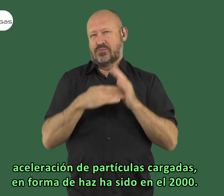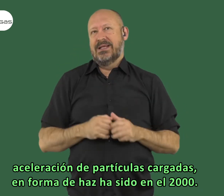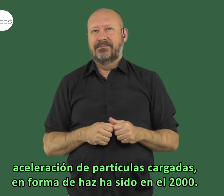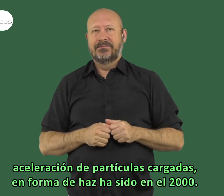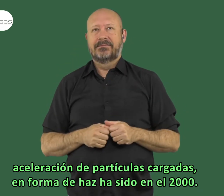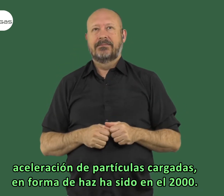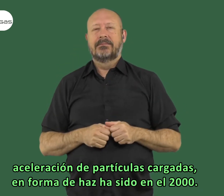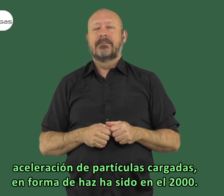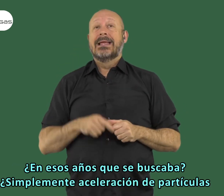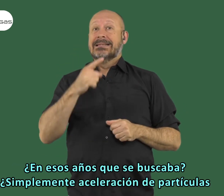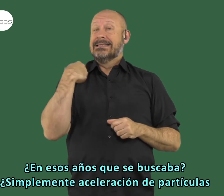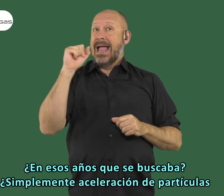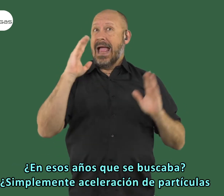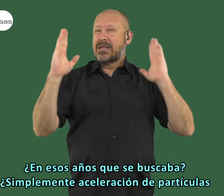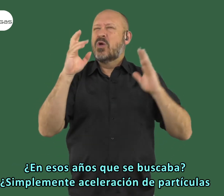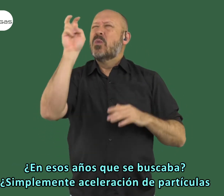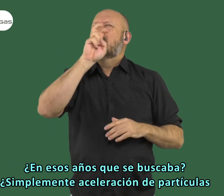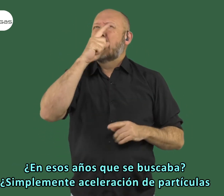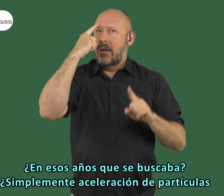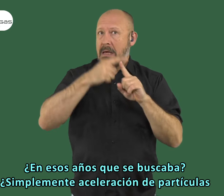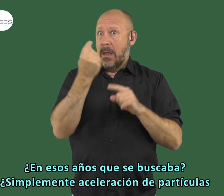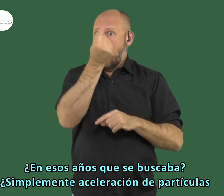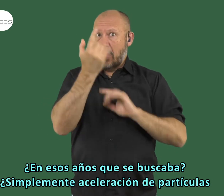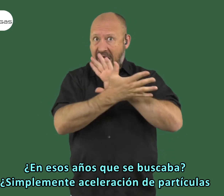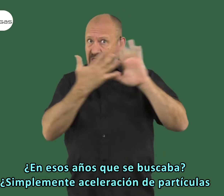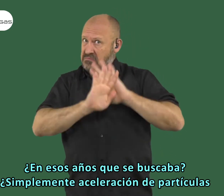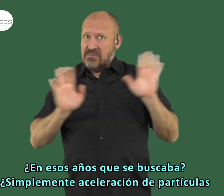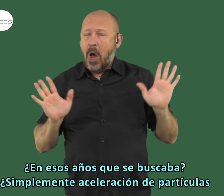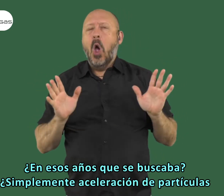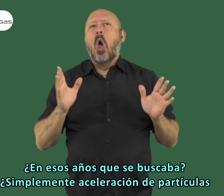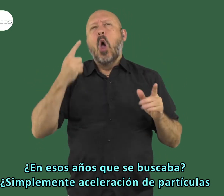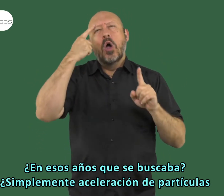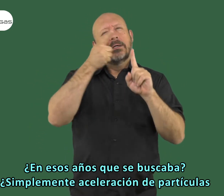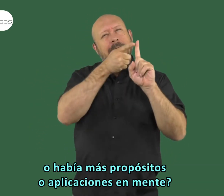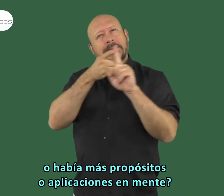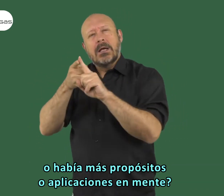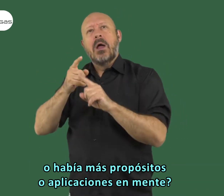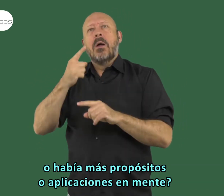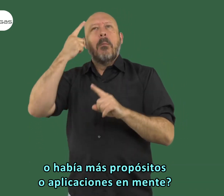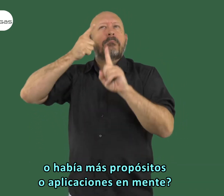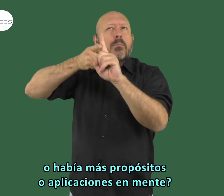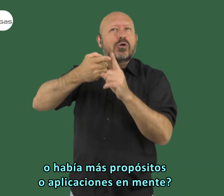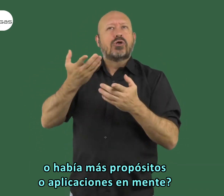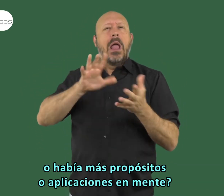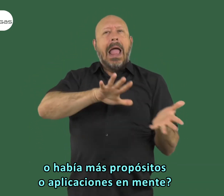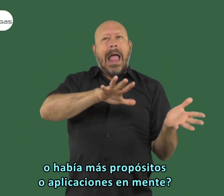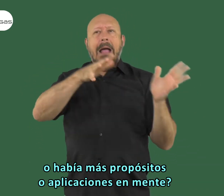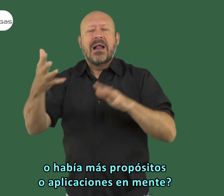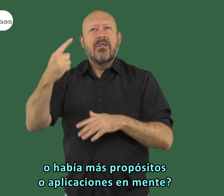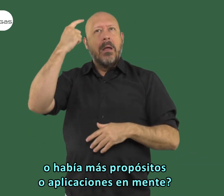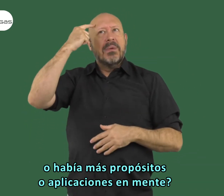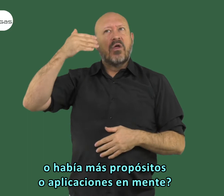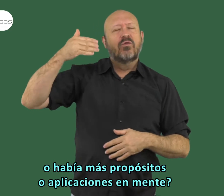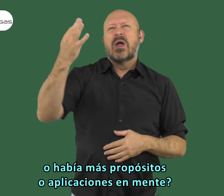sido más o menos en el 2000. En esos años, ¿qué se buscaba? ¿Simplemente aceleración de partículas o ya con determinados propósitos